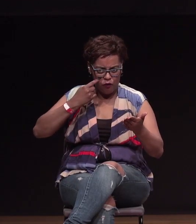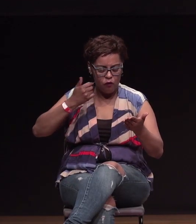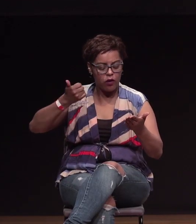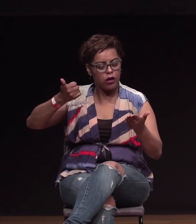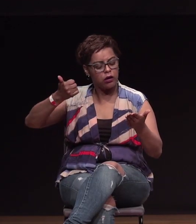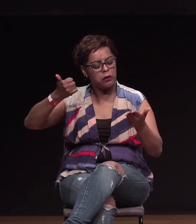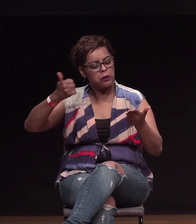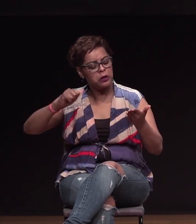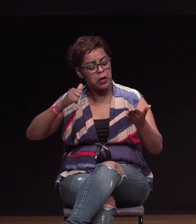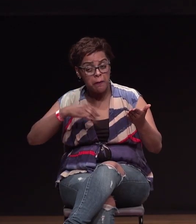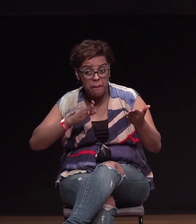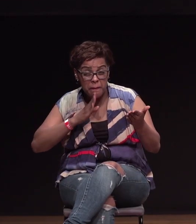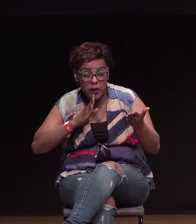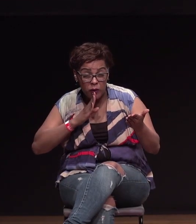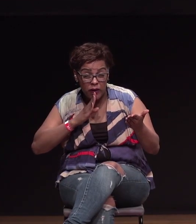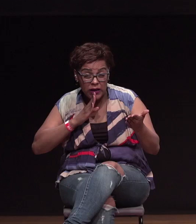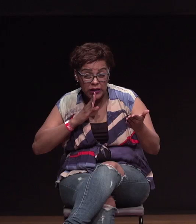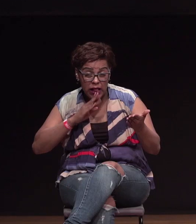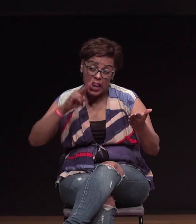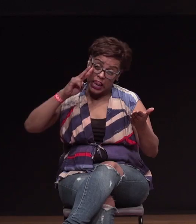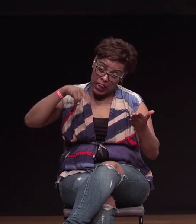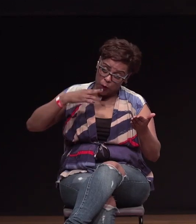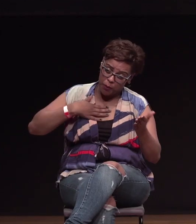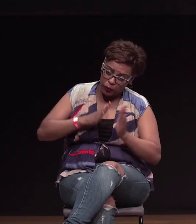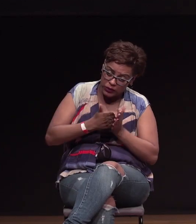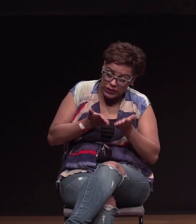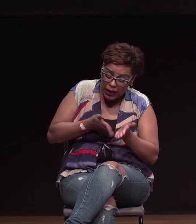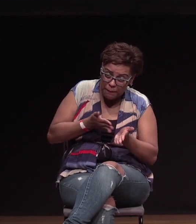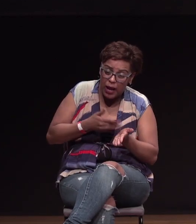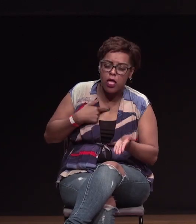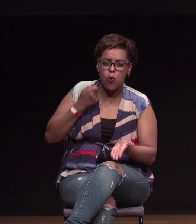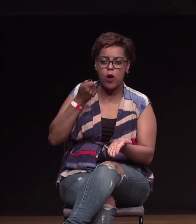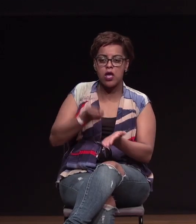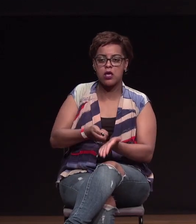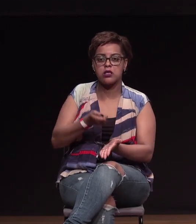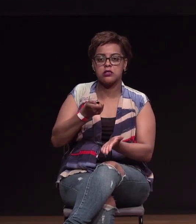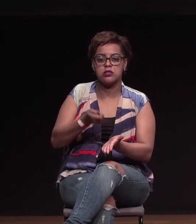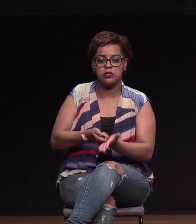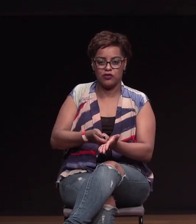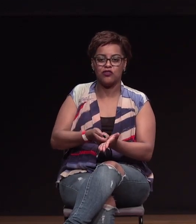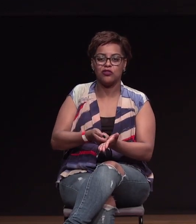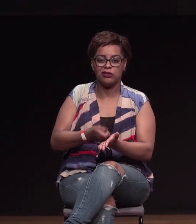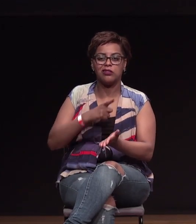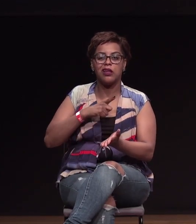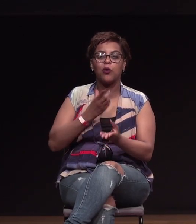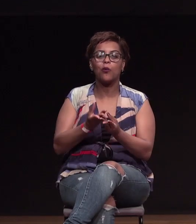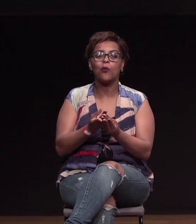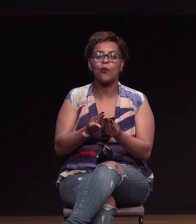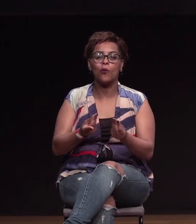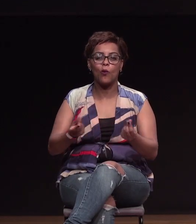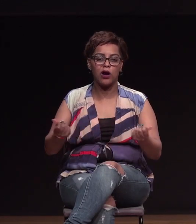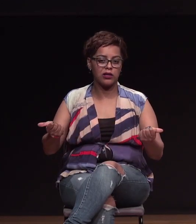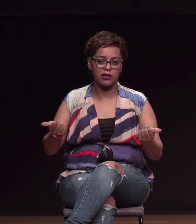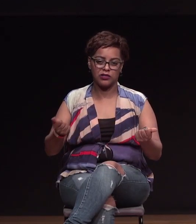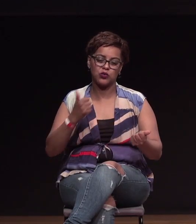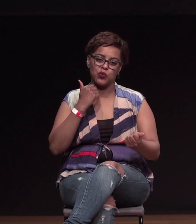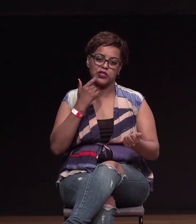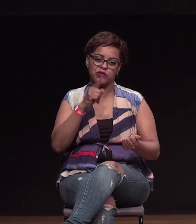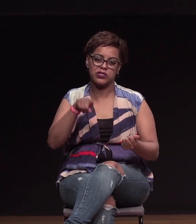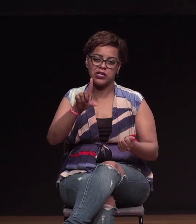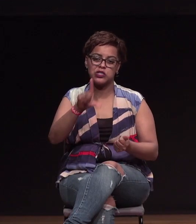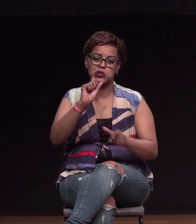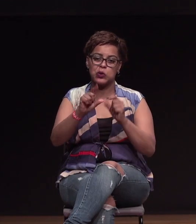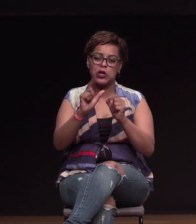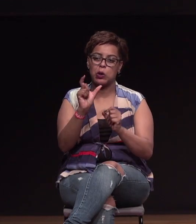críticos. E eu exijo ser citada com alguma substância. Não coloquem lá 4 palavrinhas que